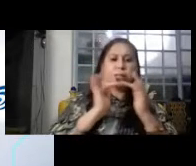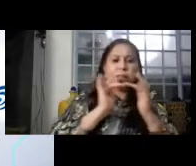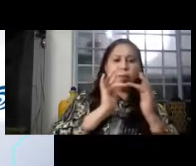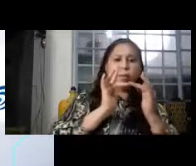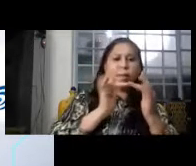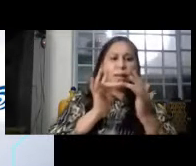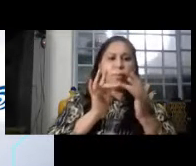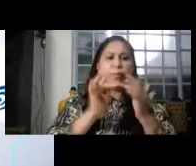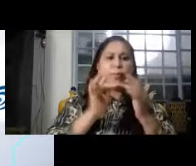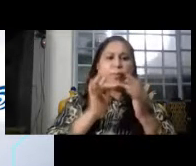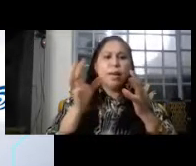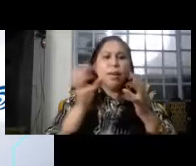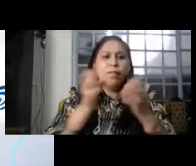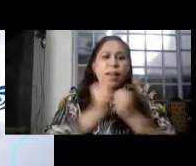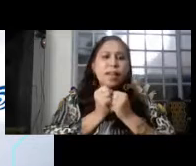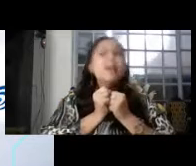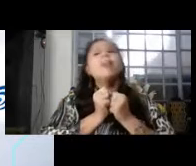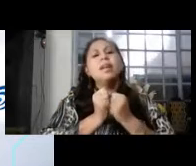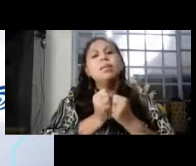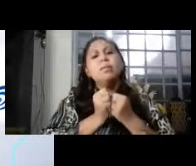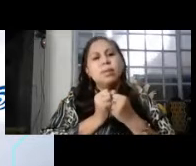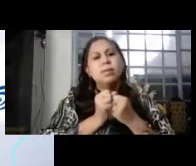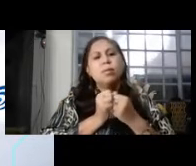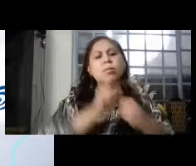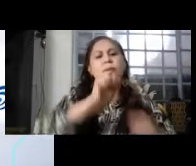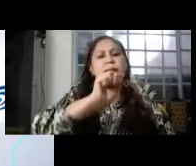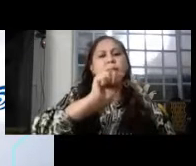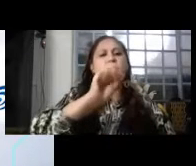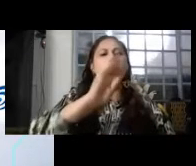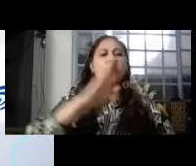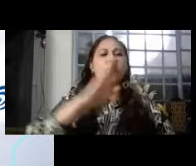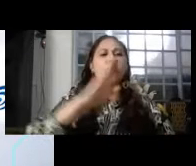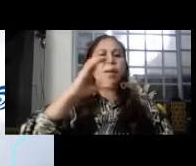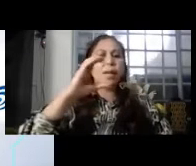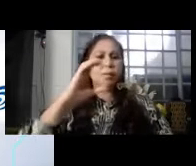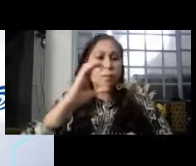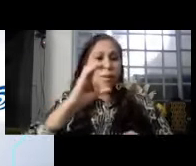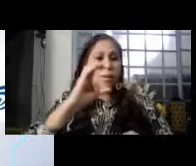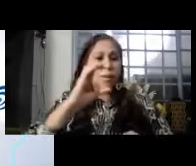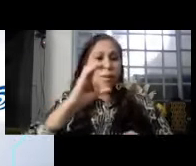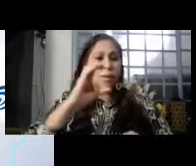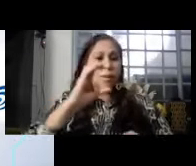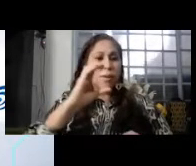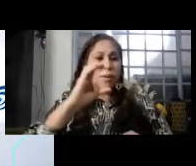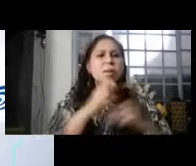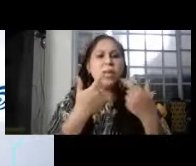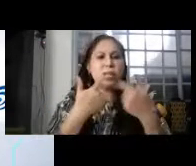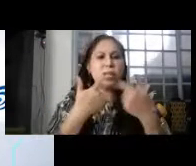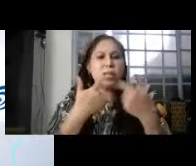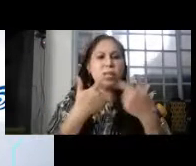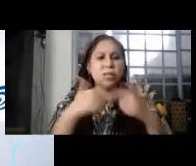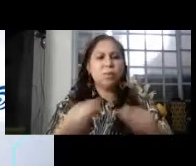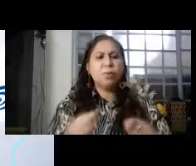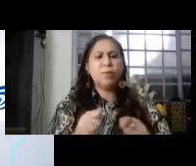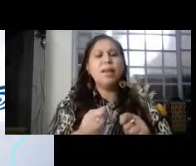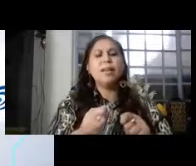são línguas de contato e vai agregar valores, como, por exemplo, o alfabeto é um empréstimo